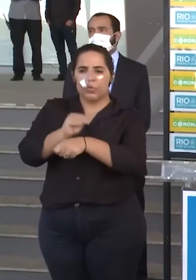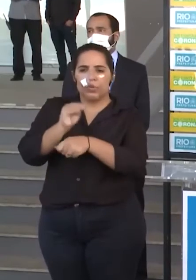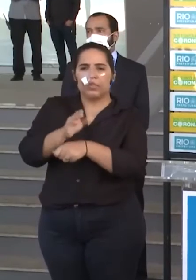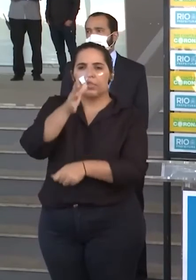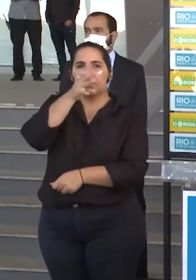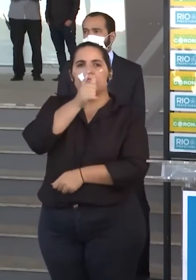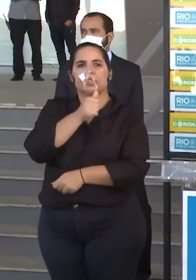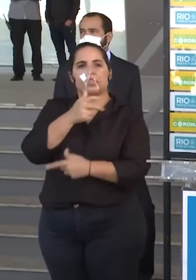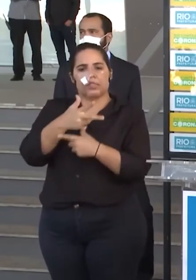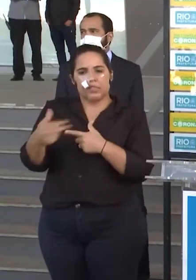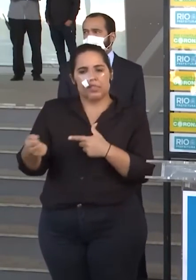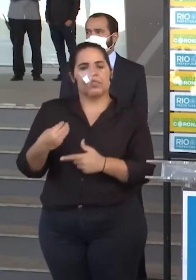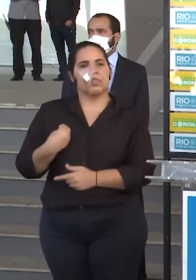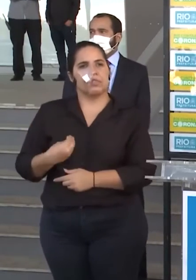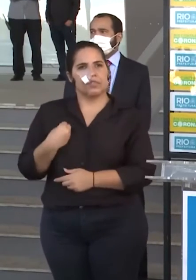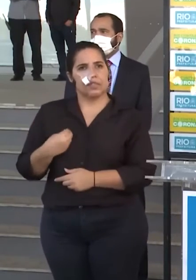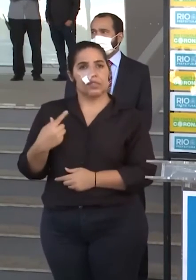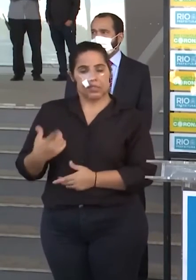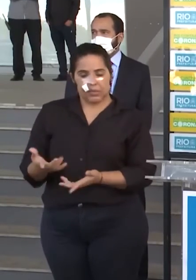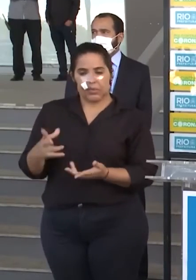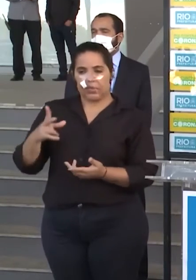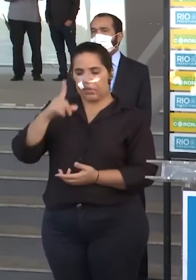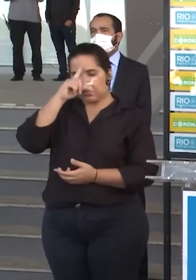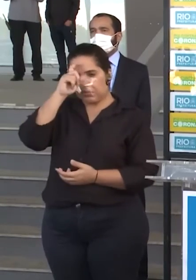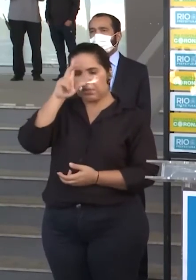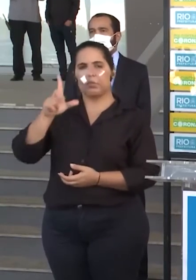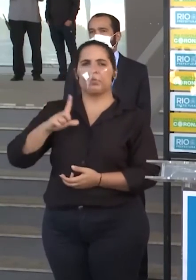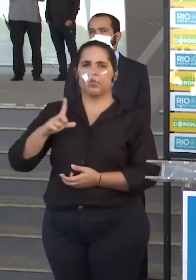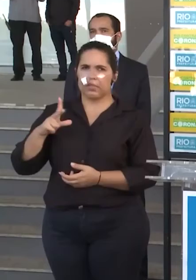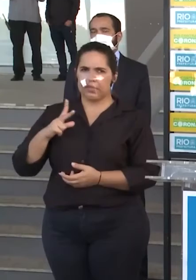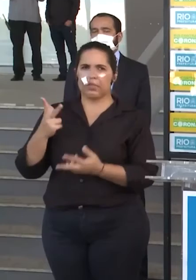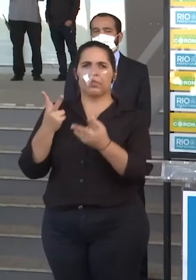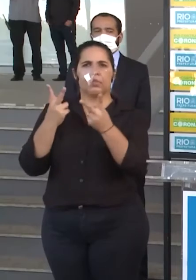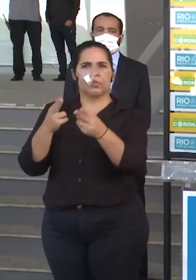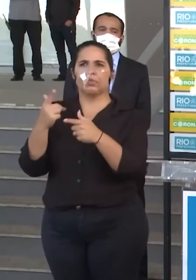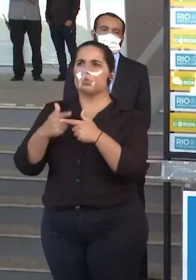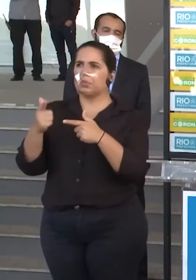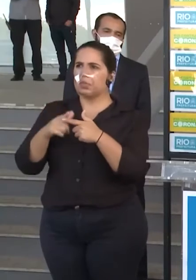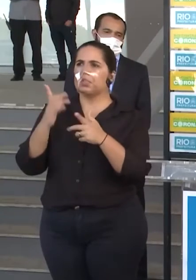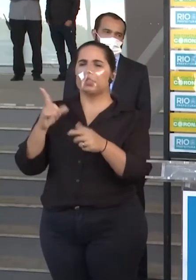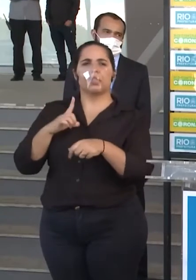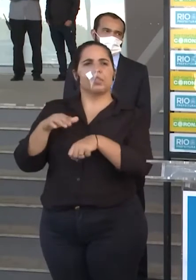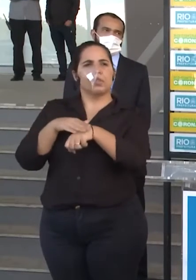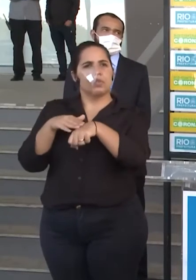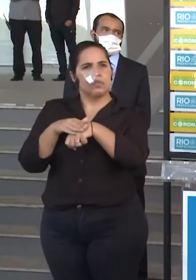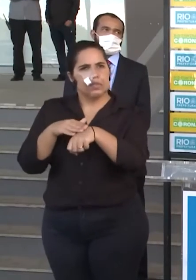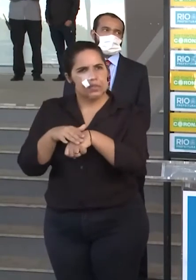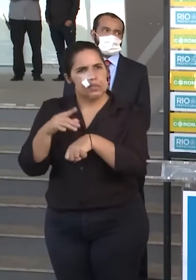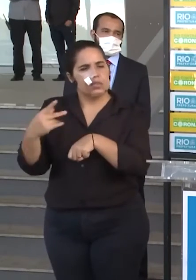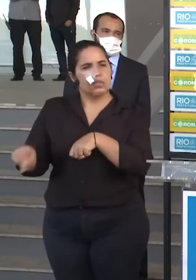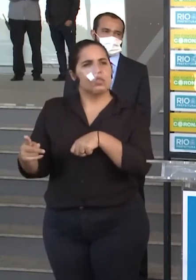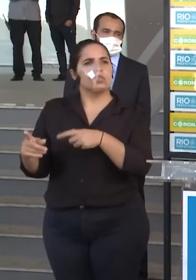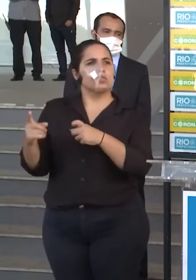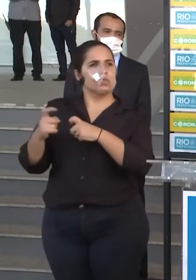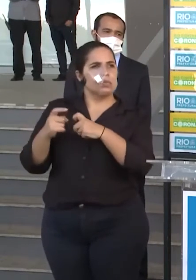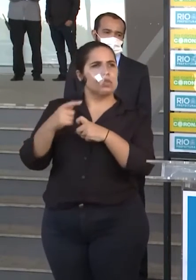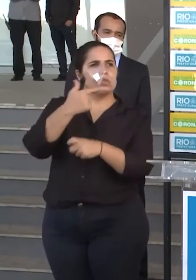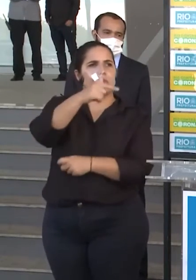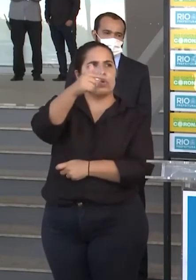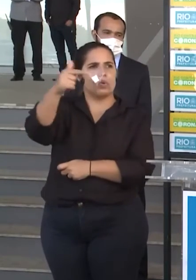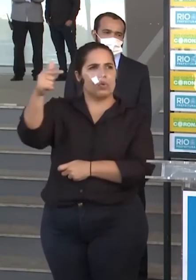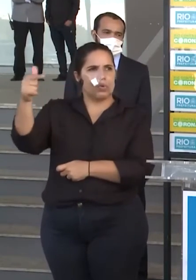vidas. Então, a rede privada enfrenta o mesmo problema. Eu tenho conversado com vários atores da rede privada, médicos de